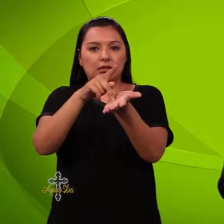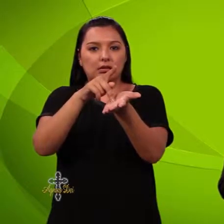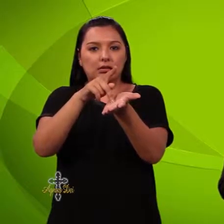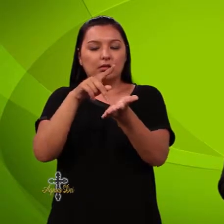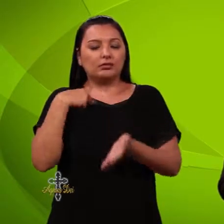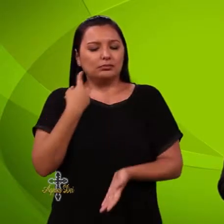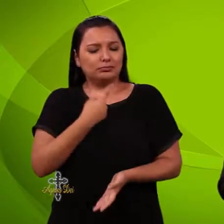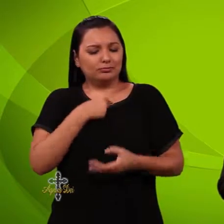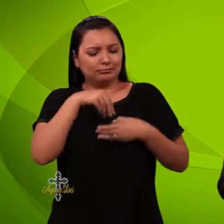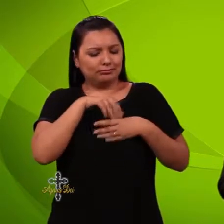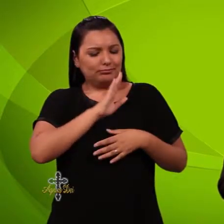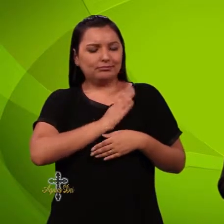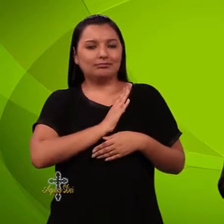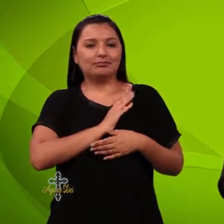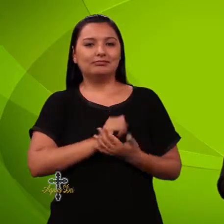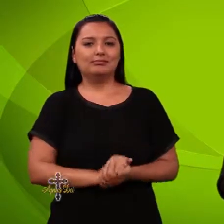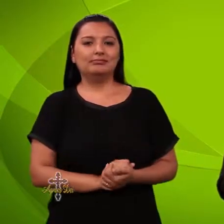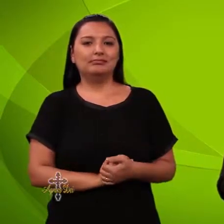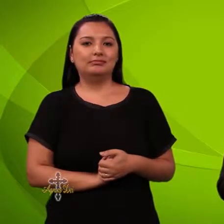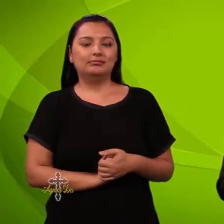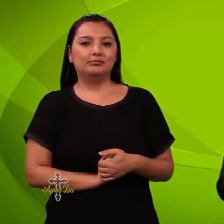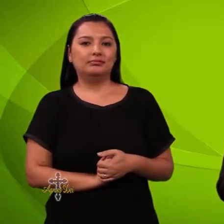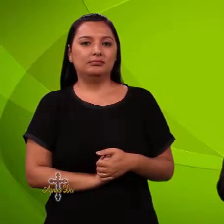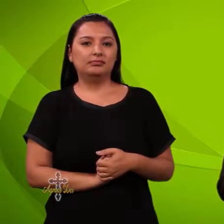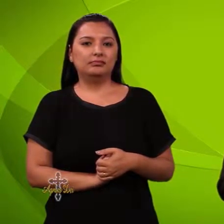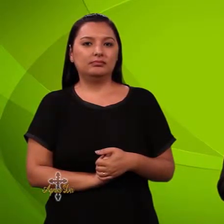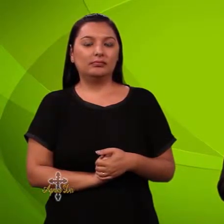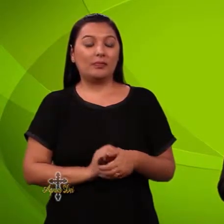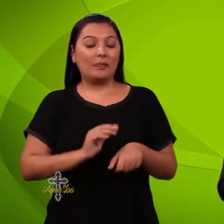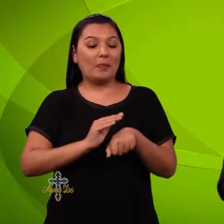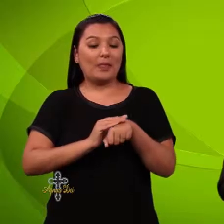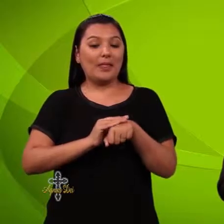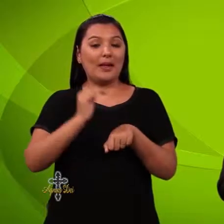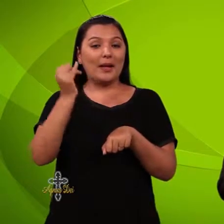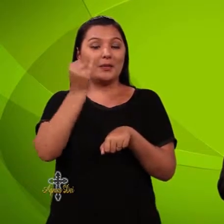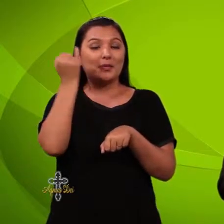Marcelino, rogai por nós.